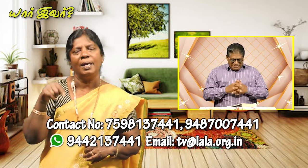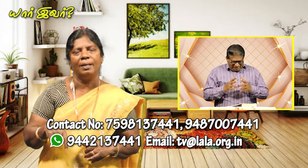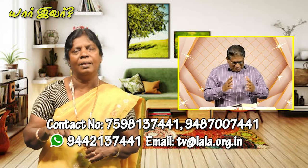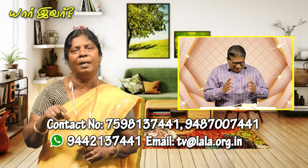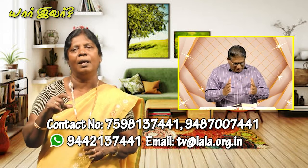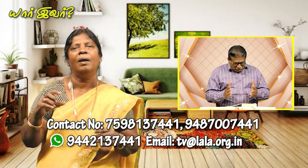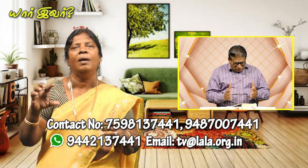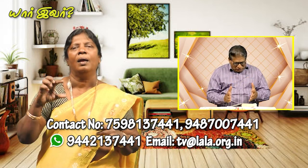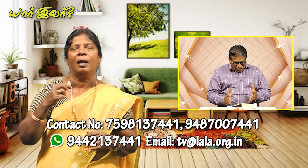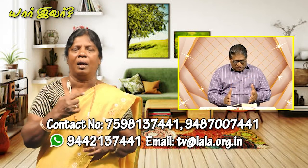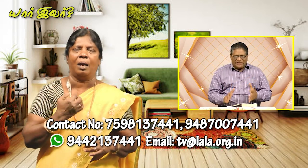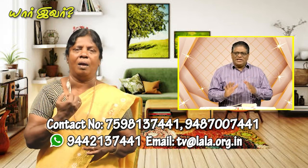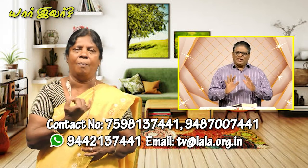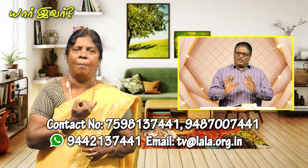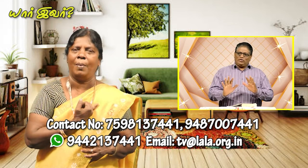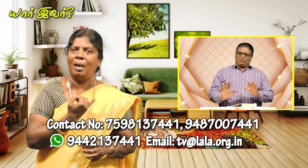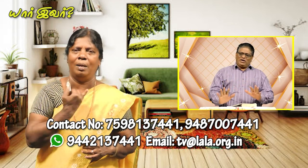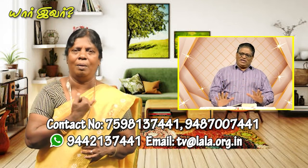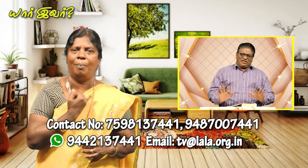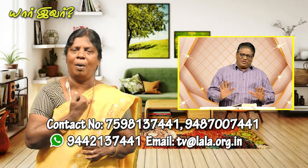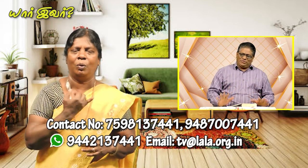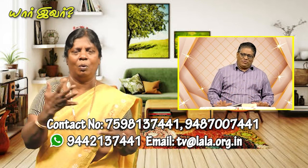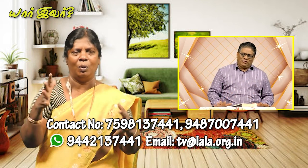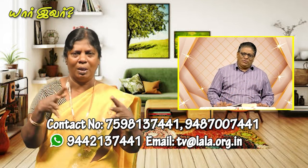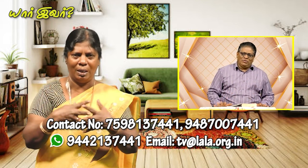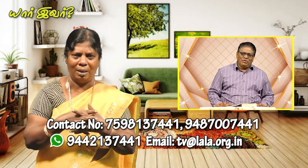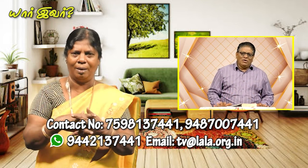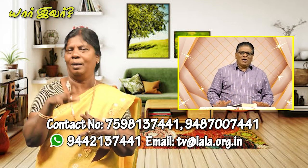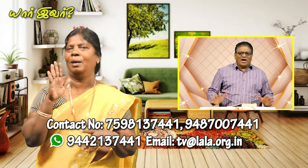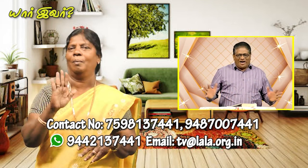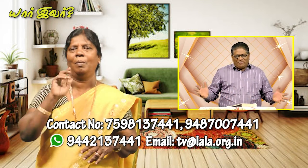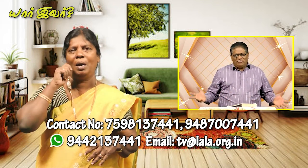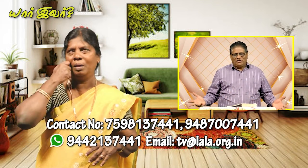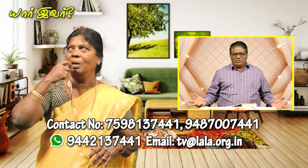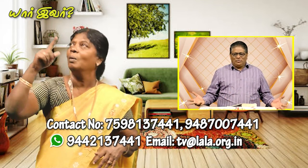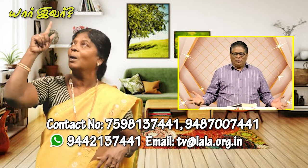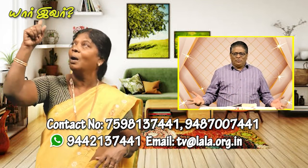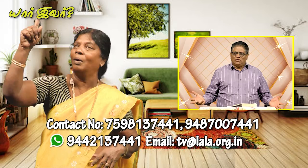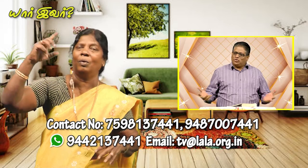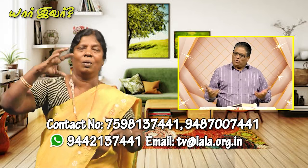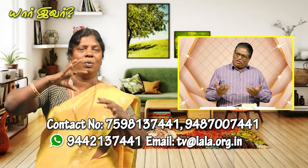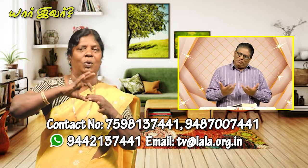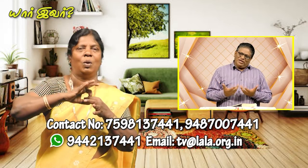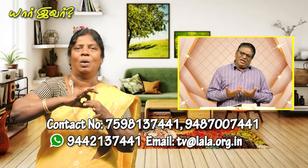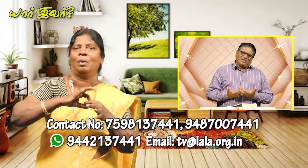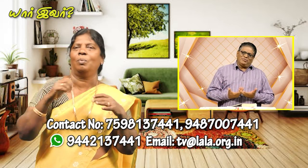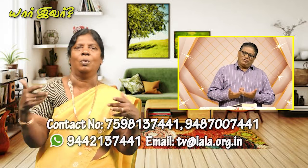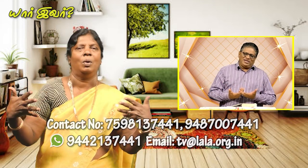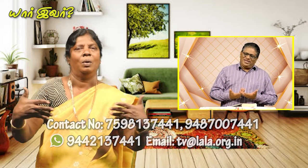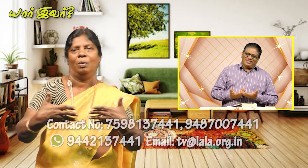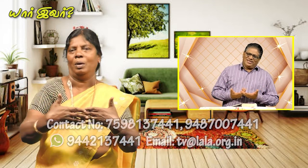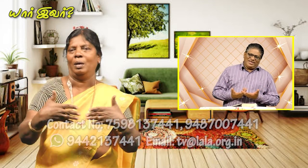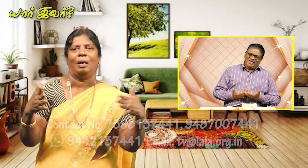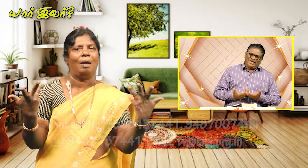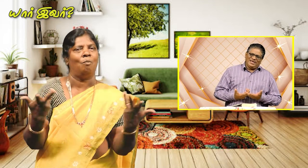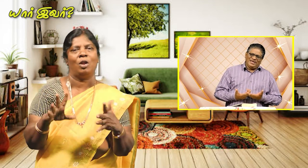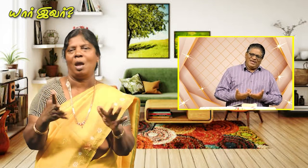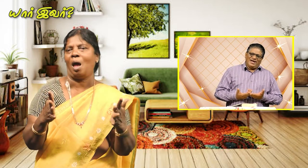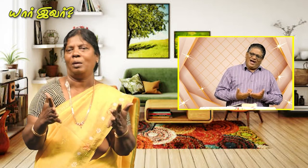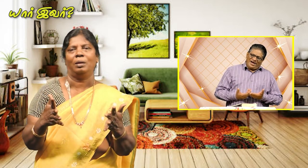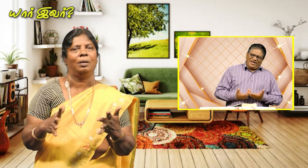அப்படின்னா இந்த விஷயத்தோடு இருக்கிற ஒரு மனிதனுக்கும் கடவுளுக்கும் தொடர்பே இருக்க முடியாது